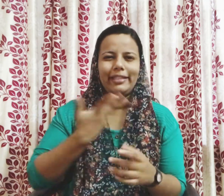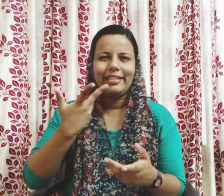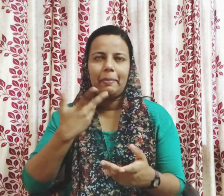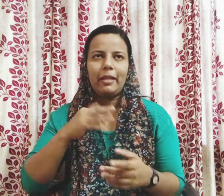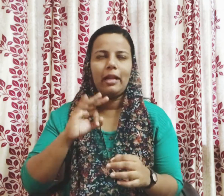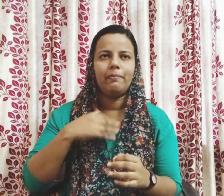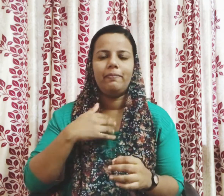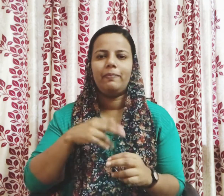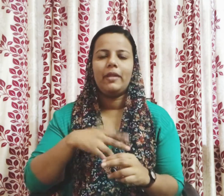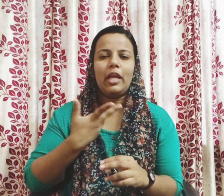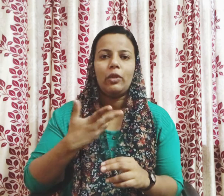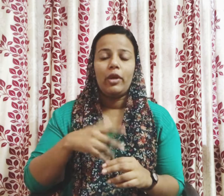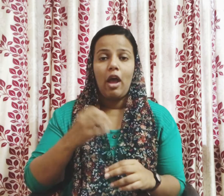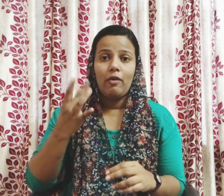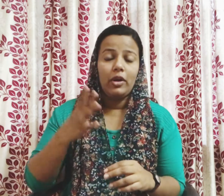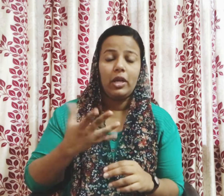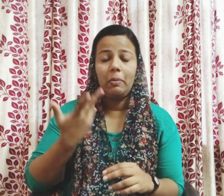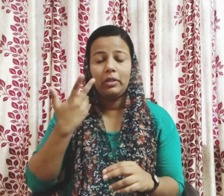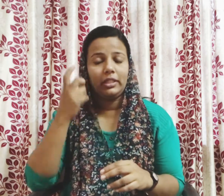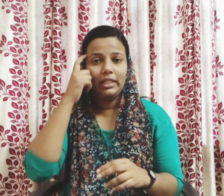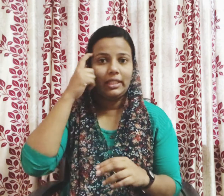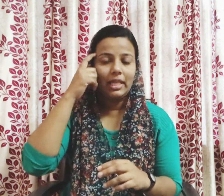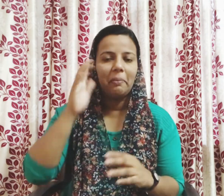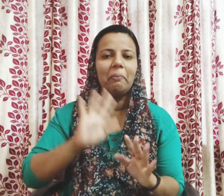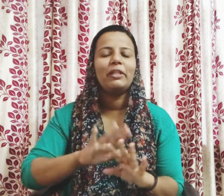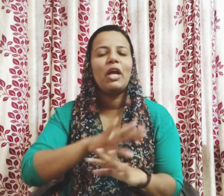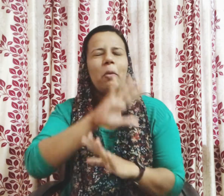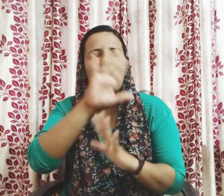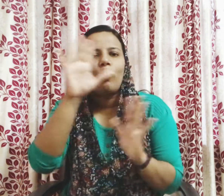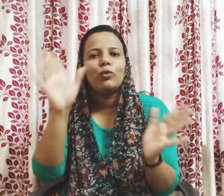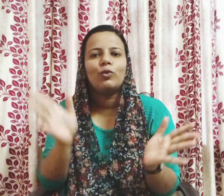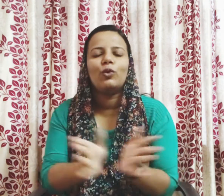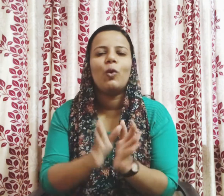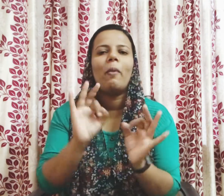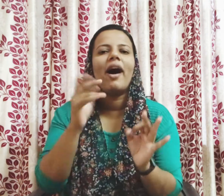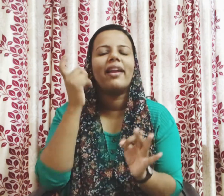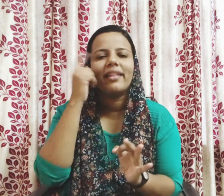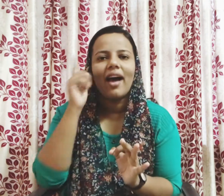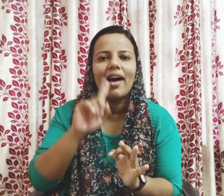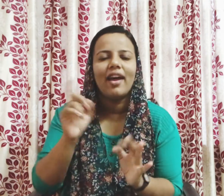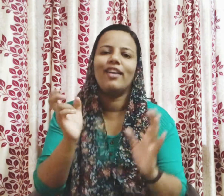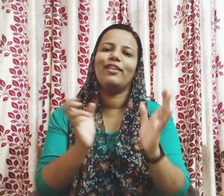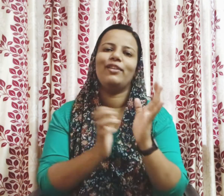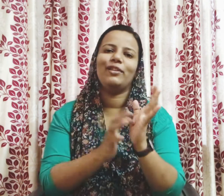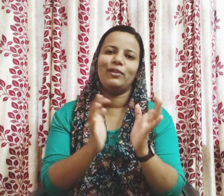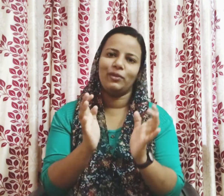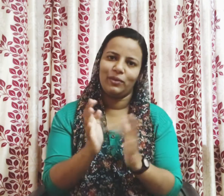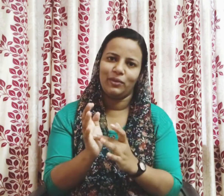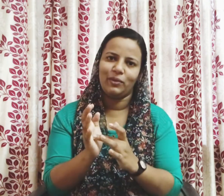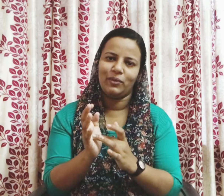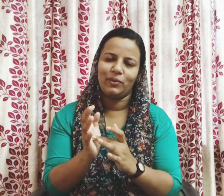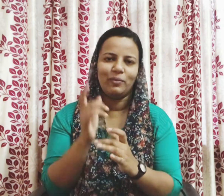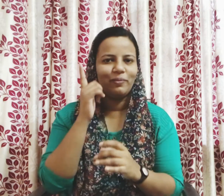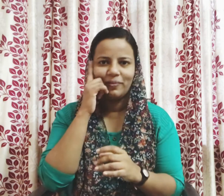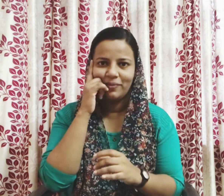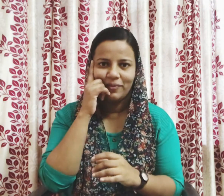ചില പ്രോഗ്രാംസ് മാത്രമാണ്. എന്നാൽ കർത്താവിന് ഓരോ സെക്കൻഡുകളിലും നമ്മൾ എന്തിലൊക്കെ കൂടെ ഇടപെടേണ്ടതായിട്ട് വരുമെന്നറിയാം.